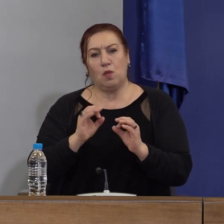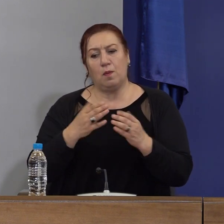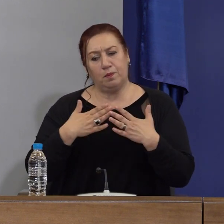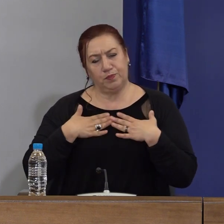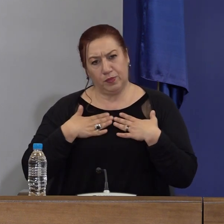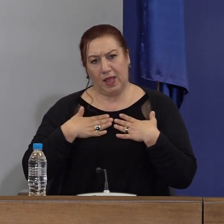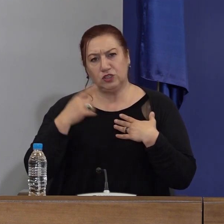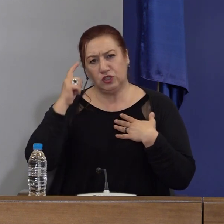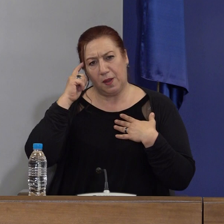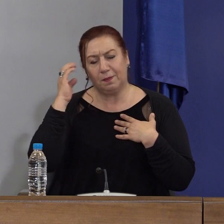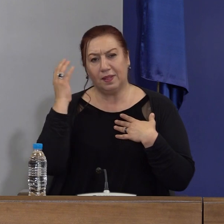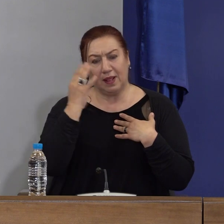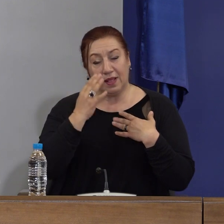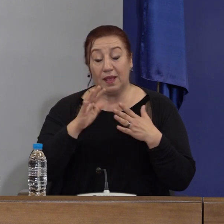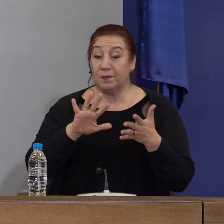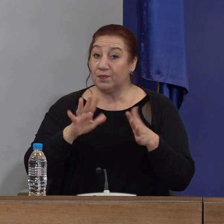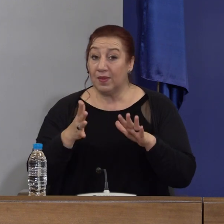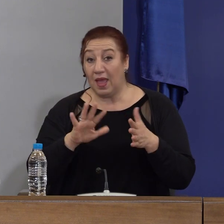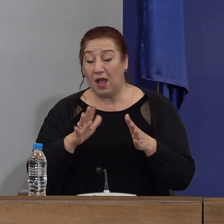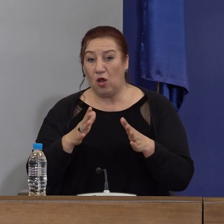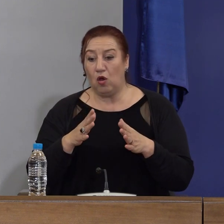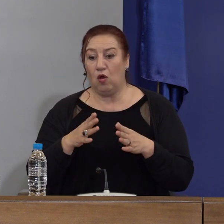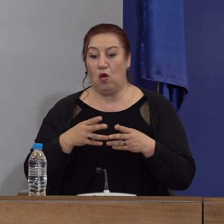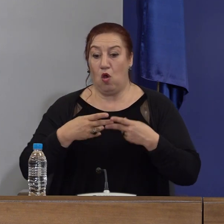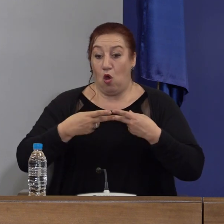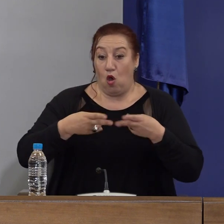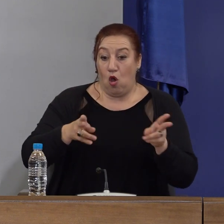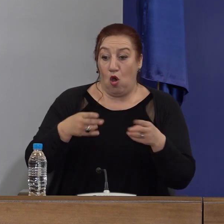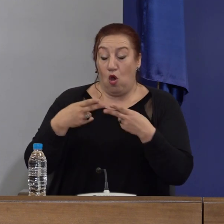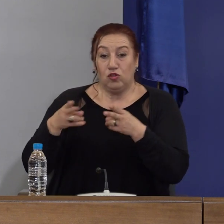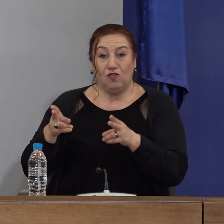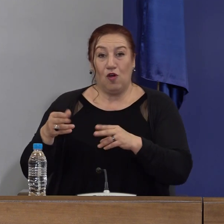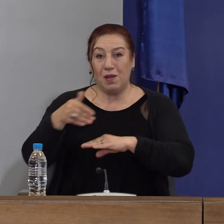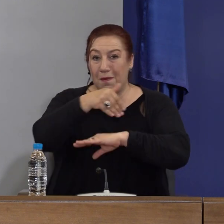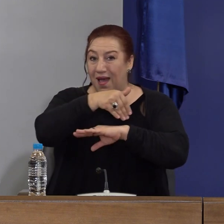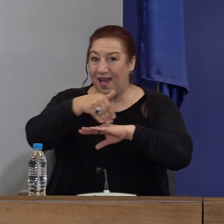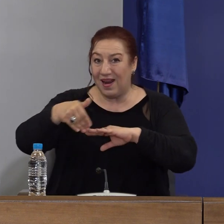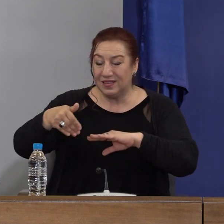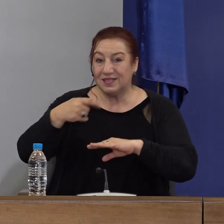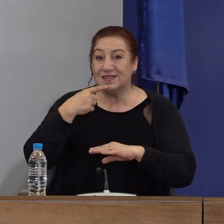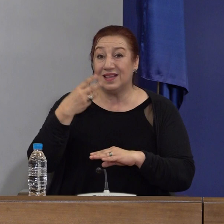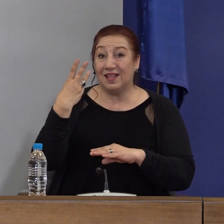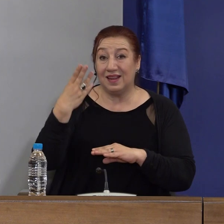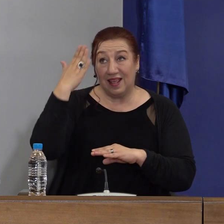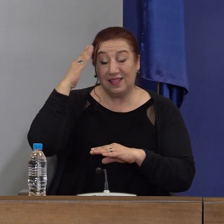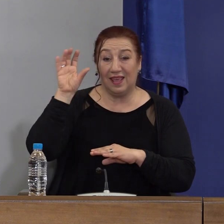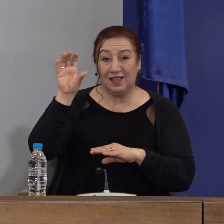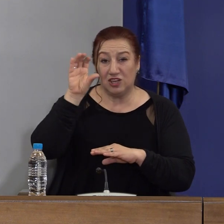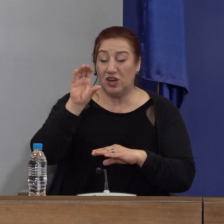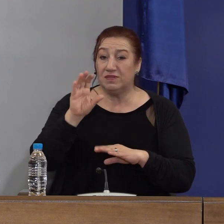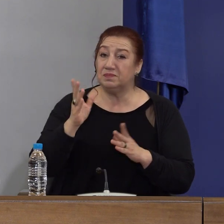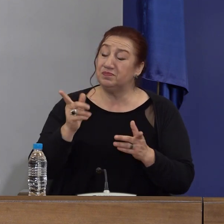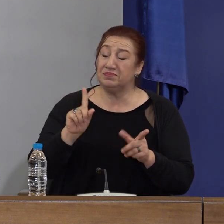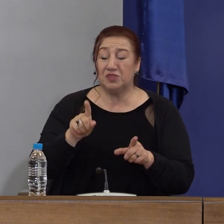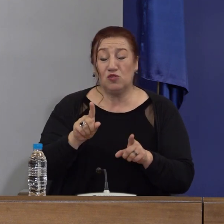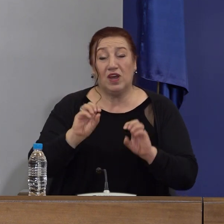мнение, ако се отворят границите за трети страни, това ще стане най-рано